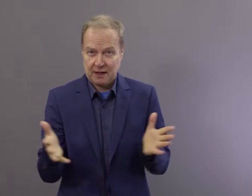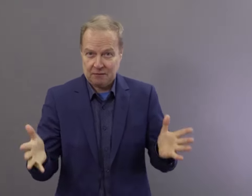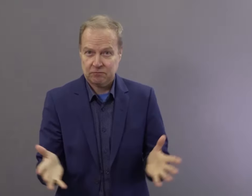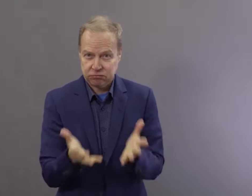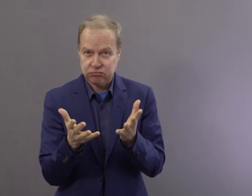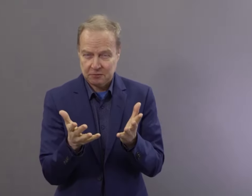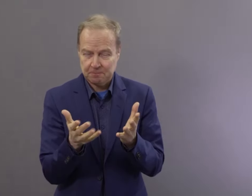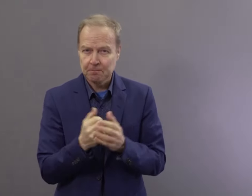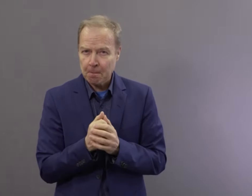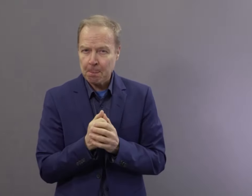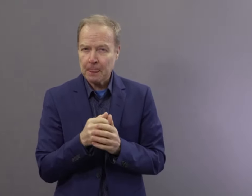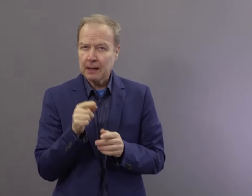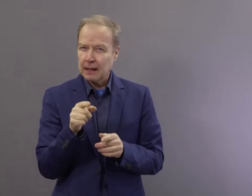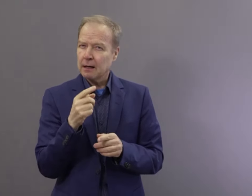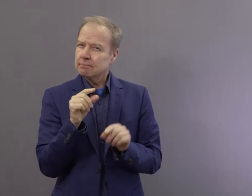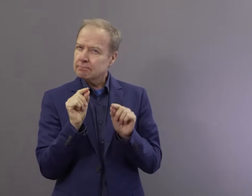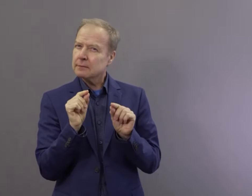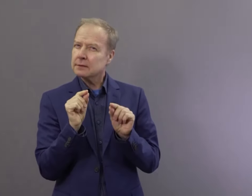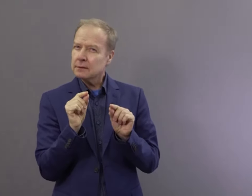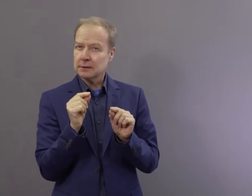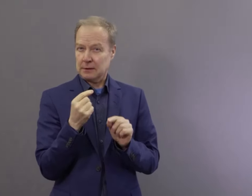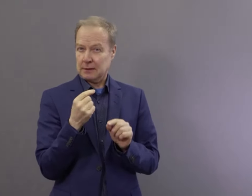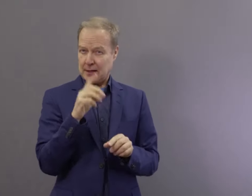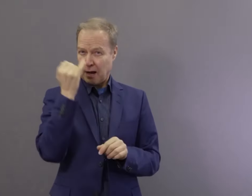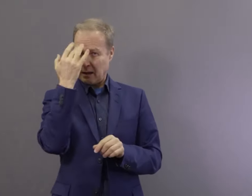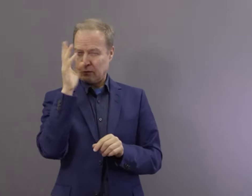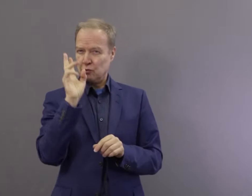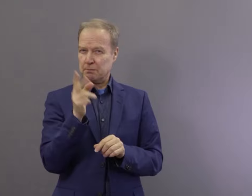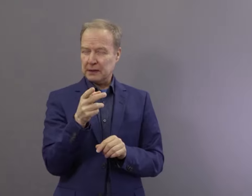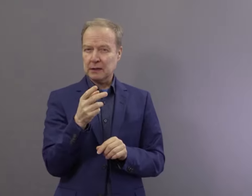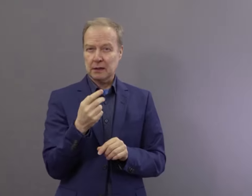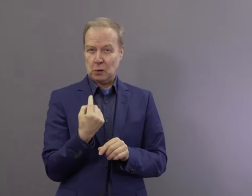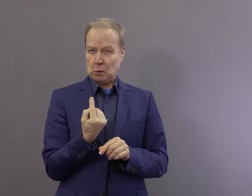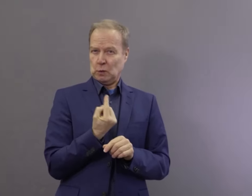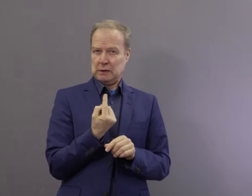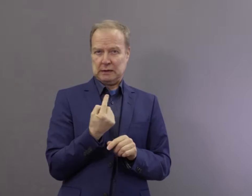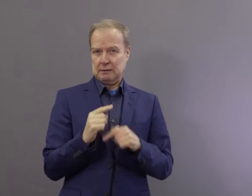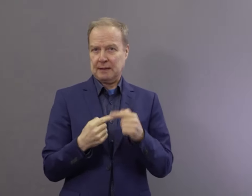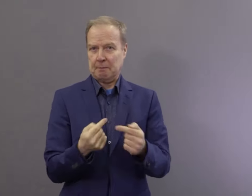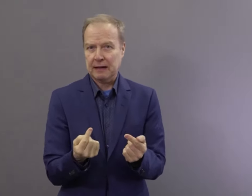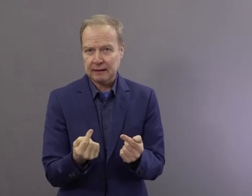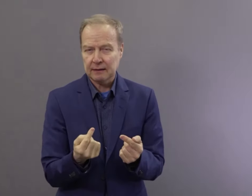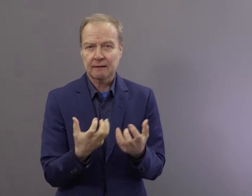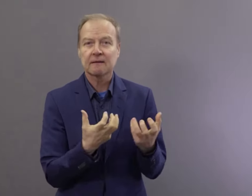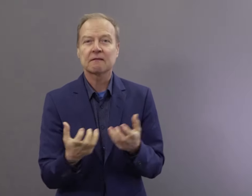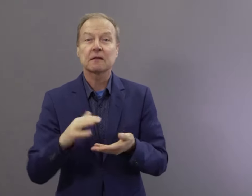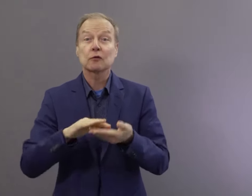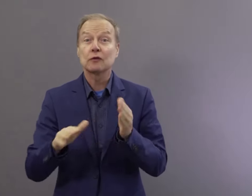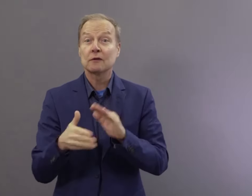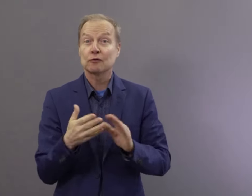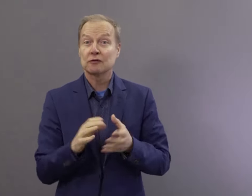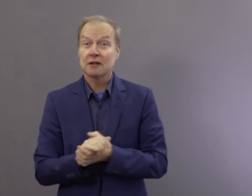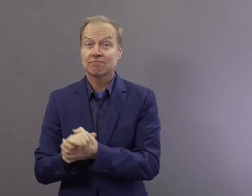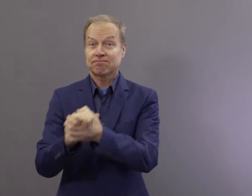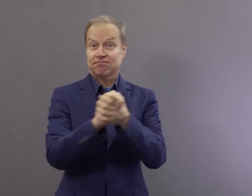ajamassa viittomakielten asioita, myös kotimaisten kielten tutkimuskeskus. Ja ajatus on tässä se, että me ei